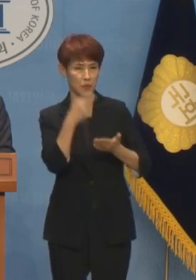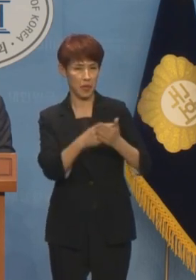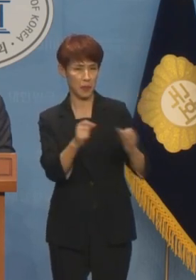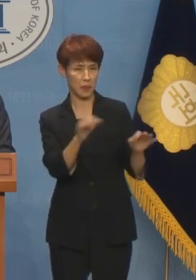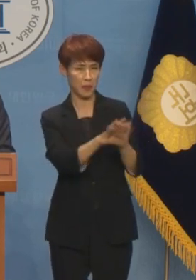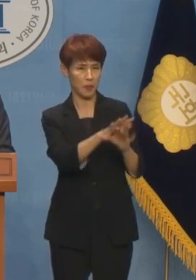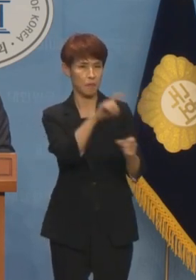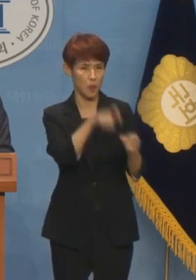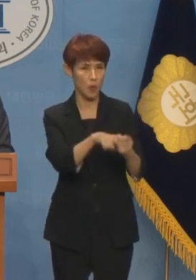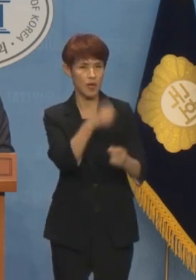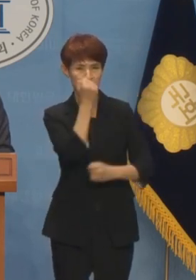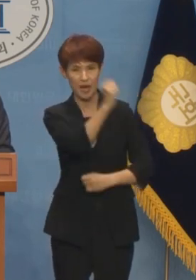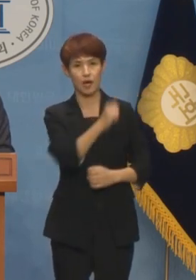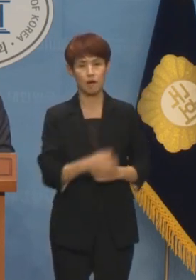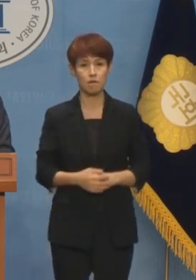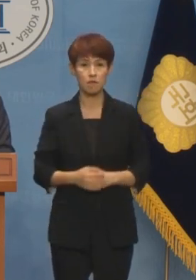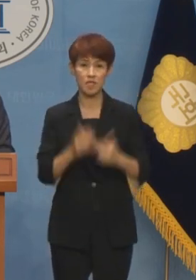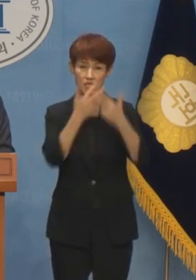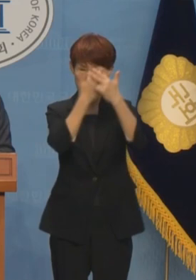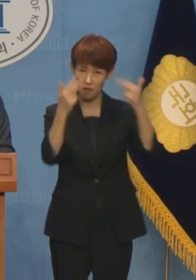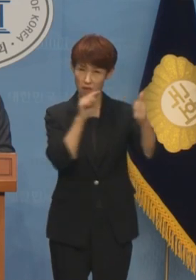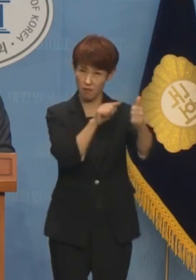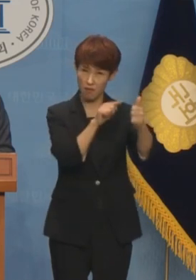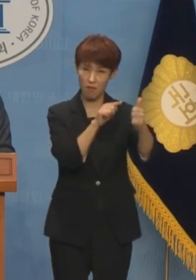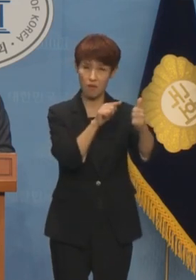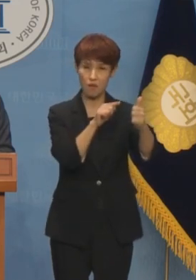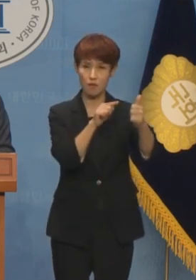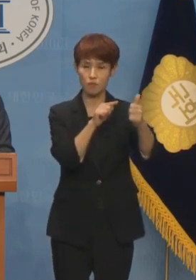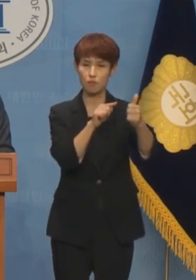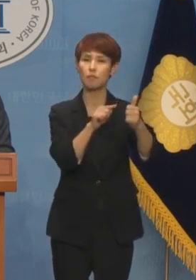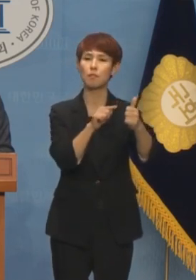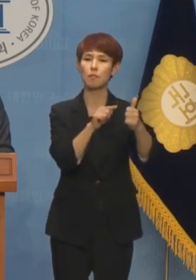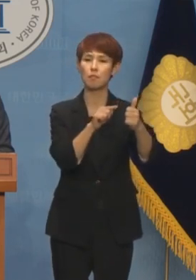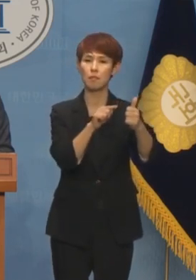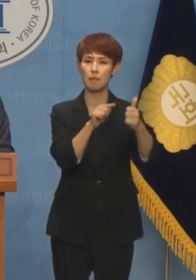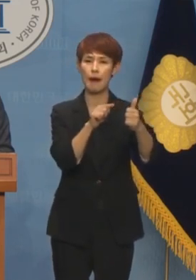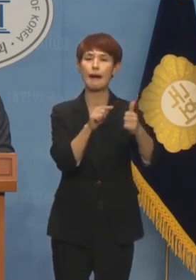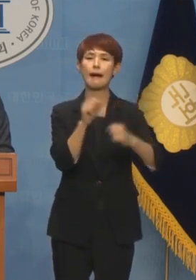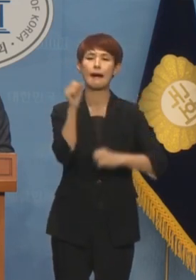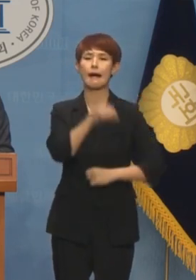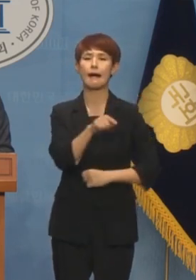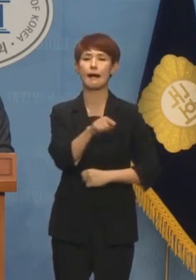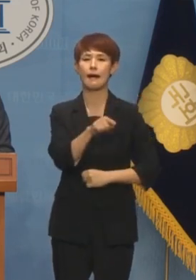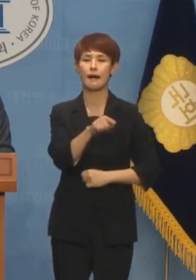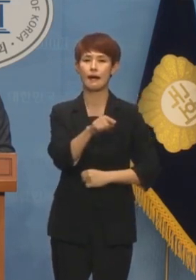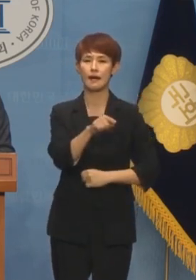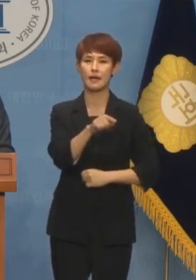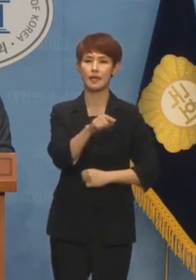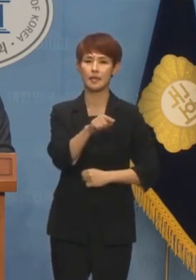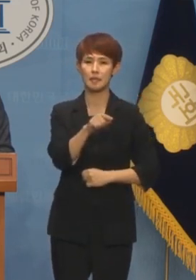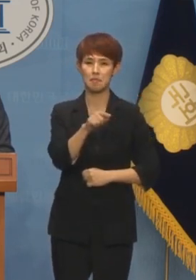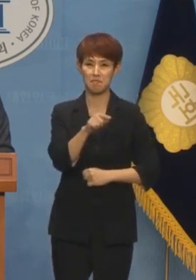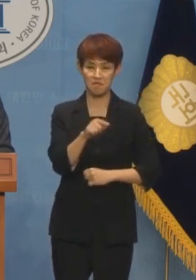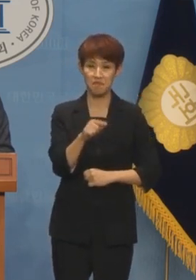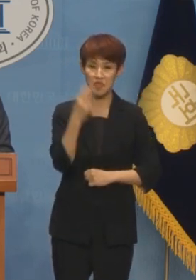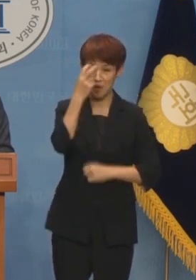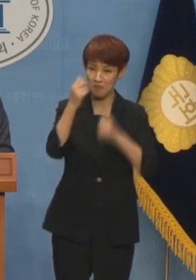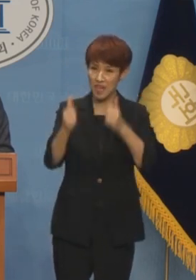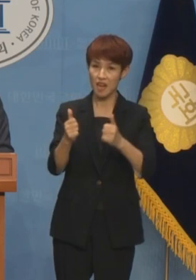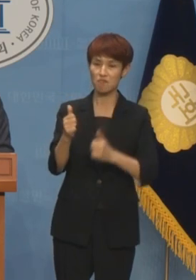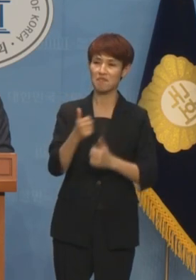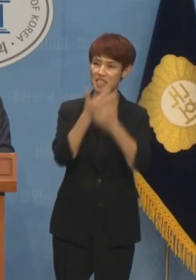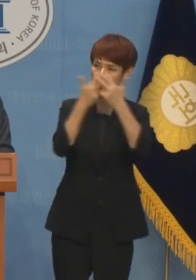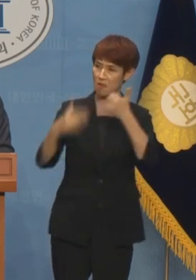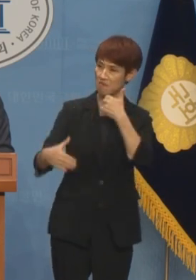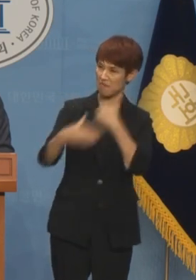행위임이 분명합니다. 이재명 대표는 마치 잘 짜인 각본을 기다렸다는 듯 검찰에 대해